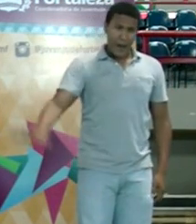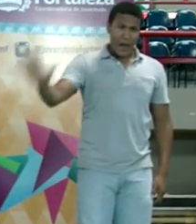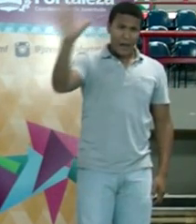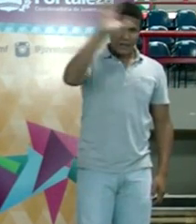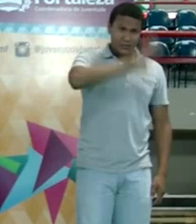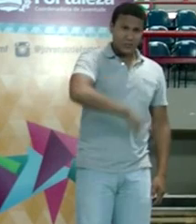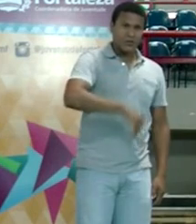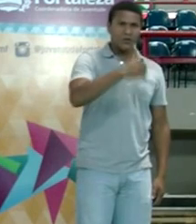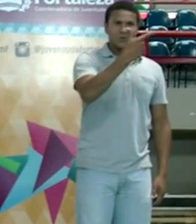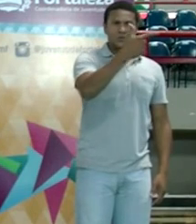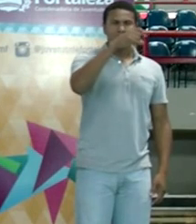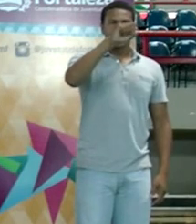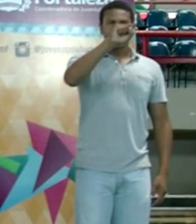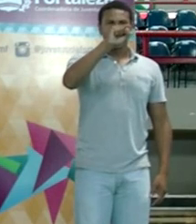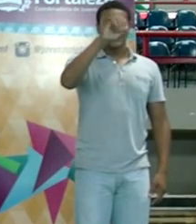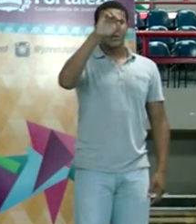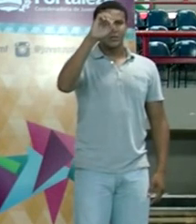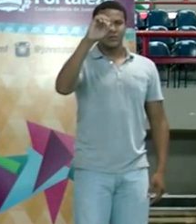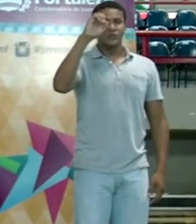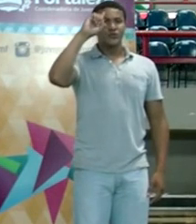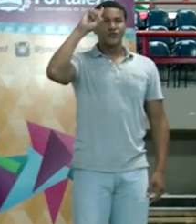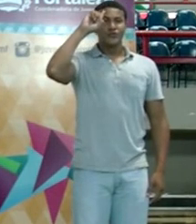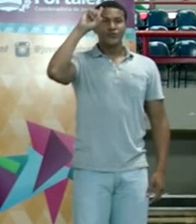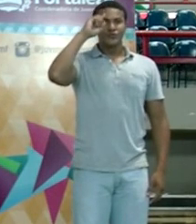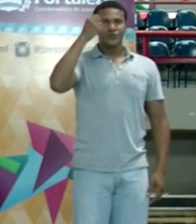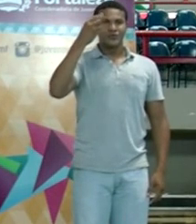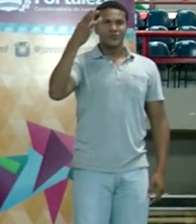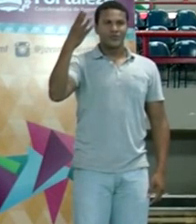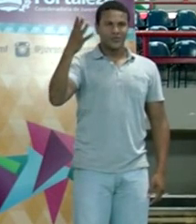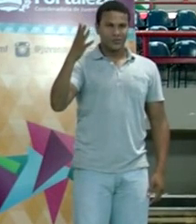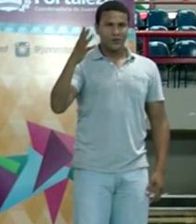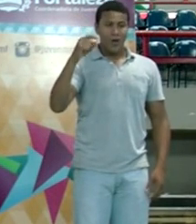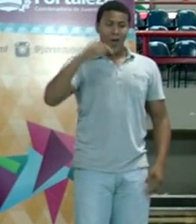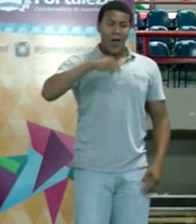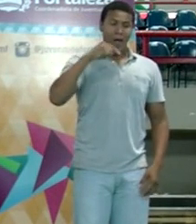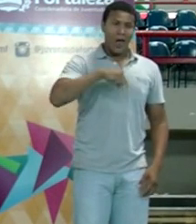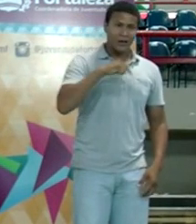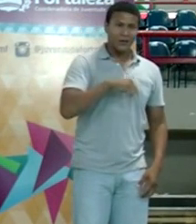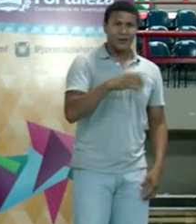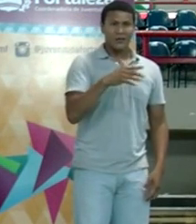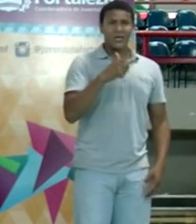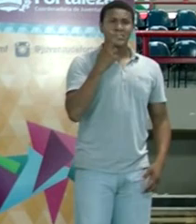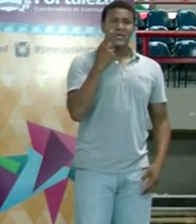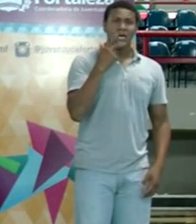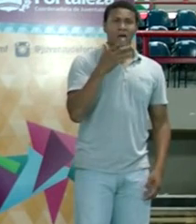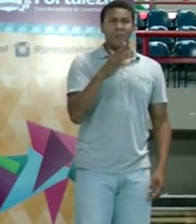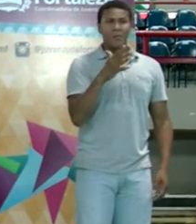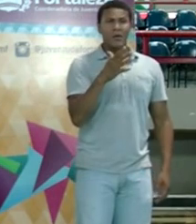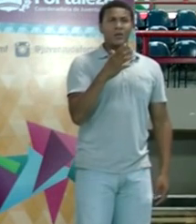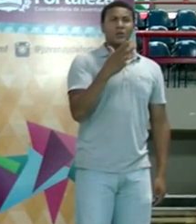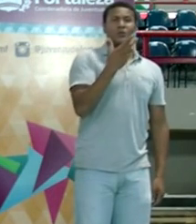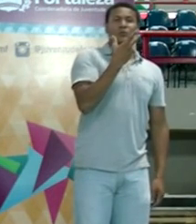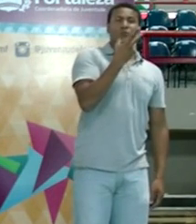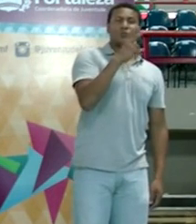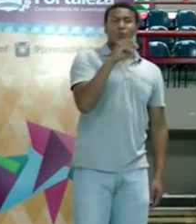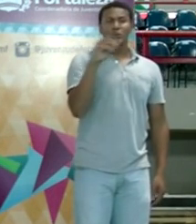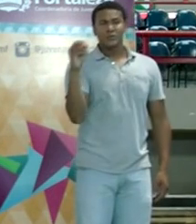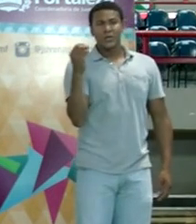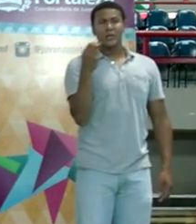de sol médios por ano. No que chega aqui ao Ceará, isso pula para os 330 pelo menos.